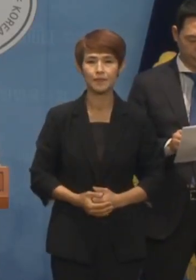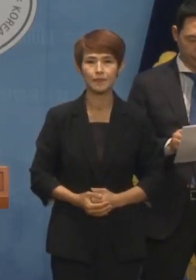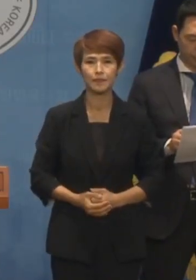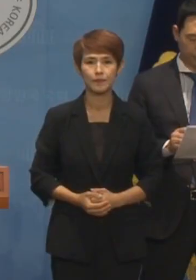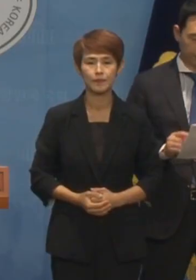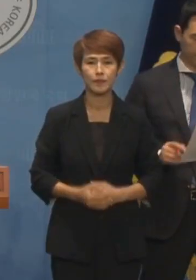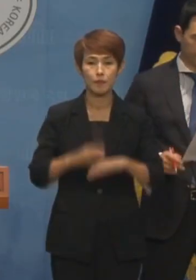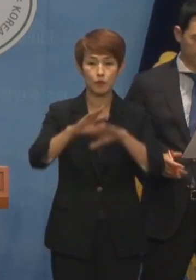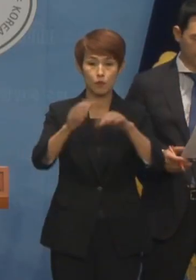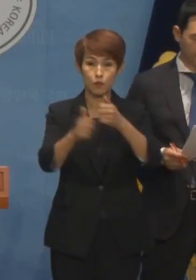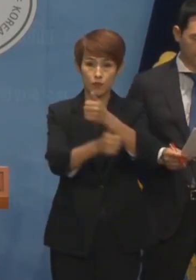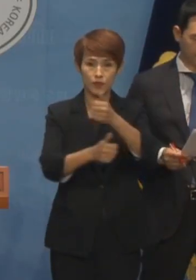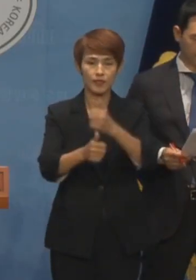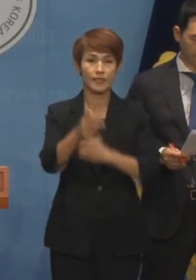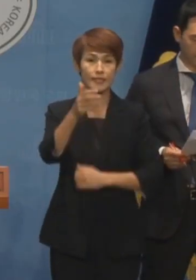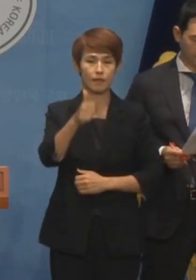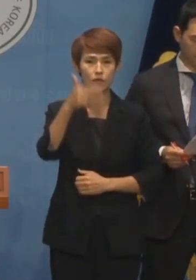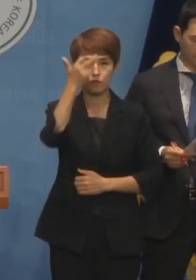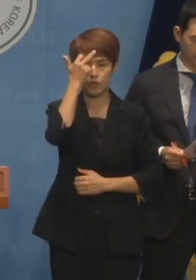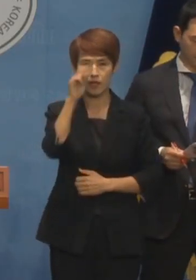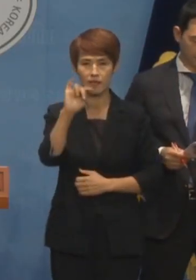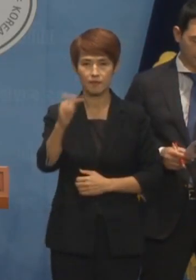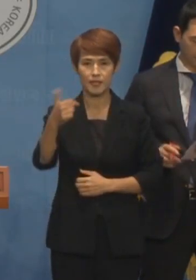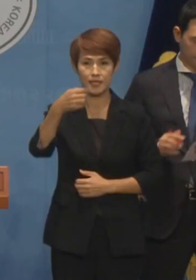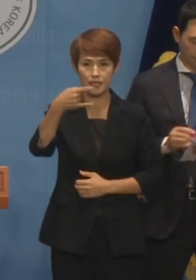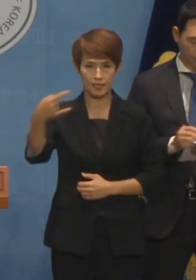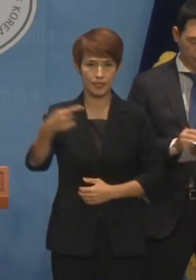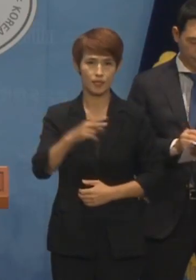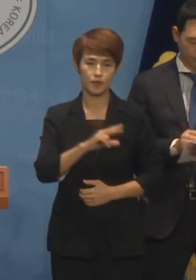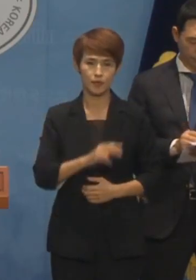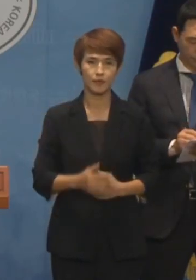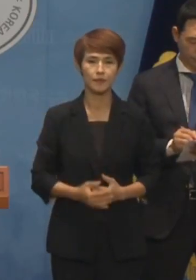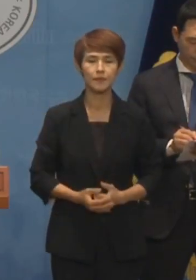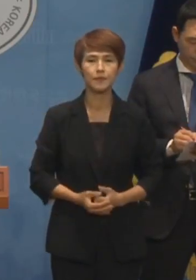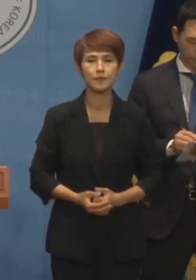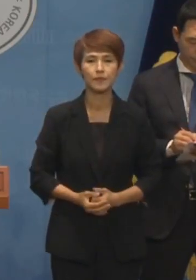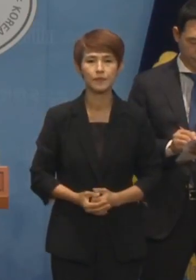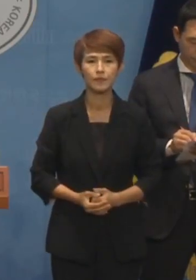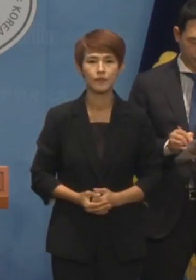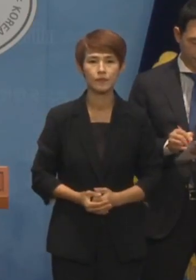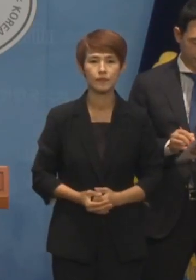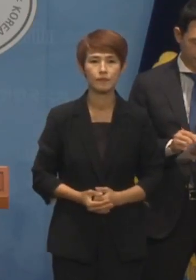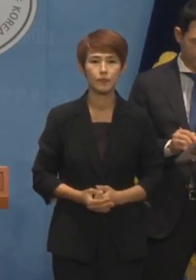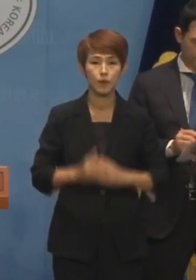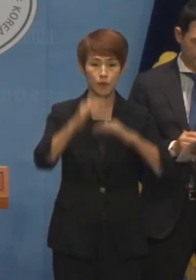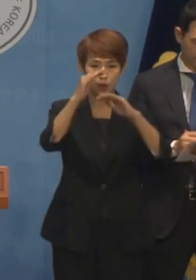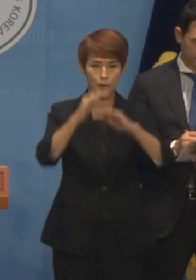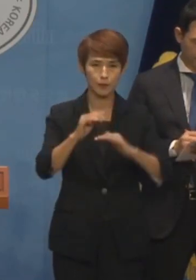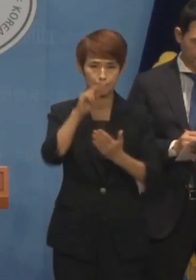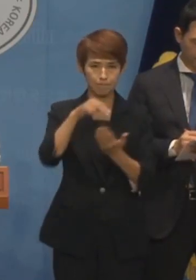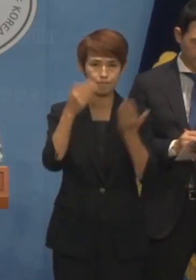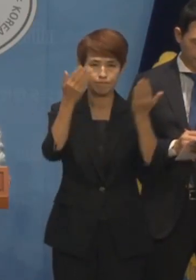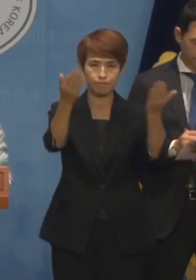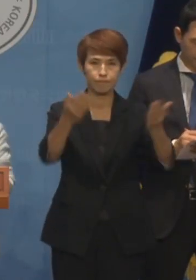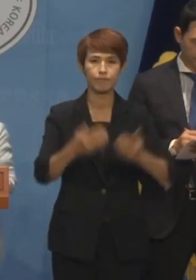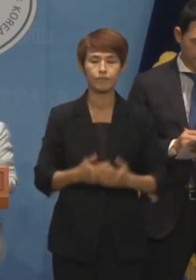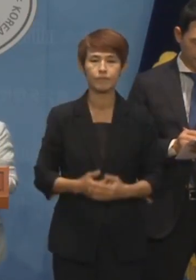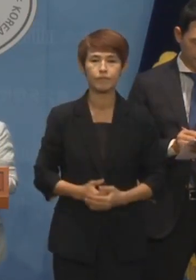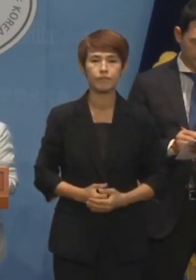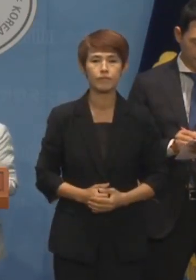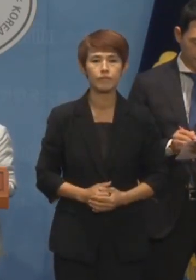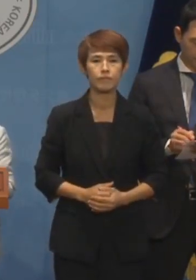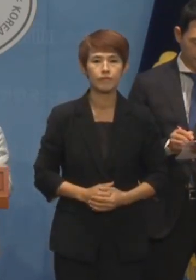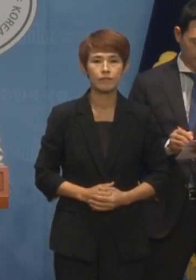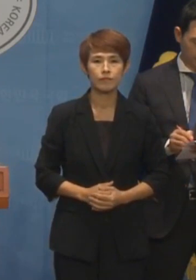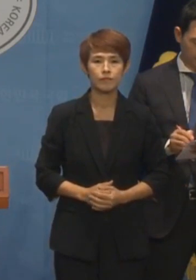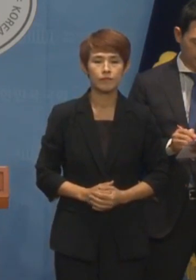가방위 위원장님이신 최민희 의원님 오셨습니다. 예, 저희 성명서 낭독을 하기로 하겠습니다. 조인철 의원님부터